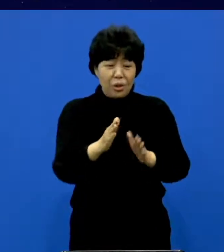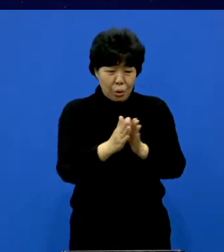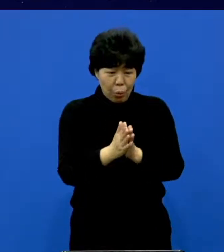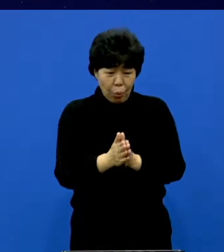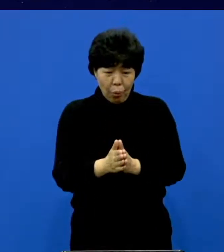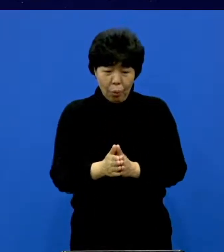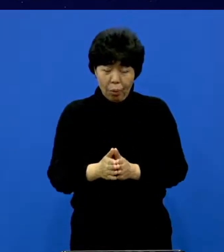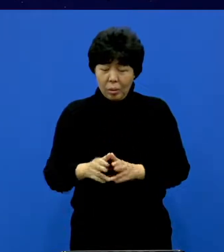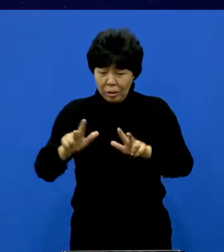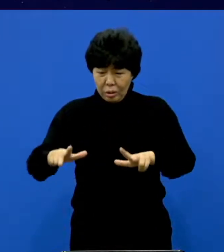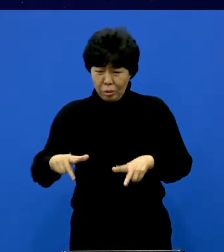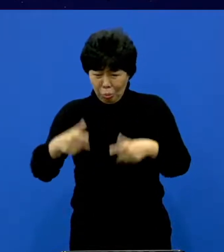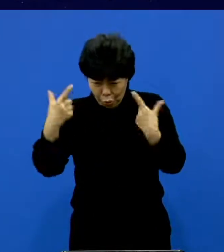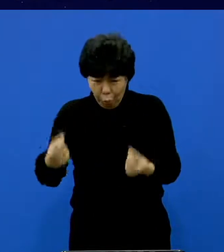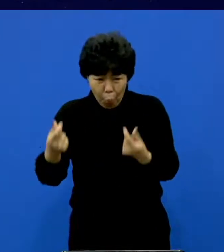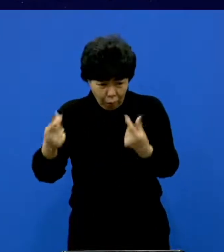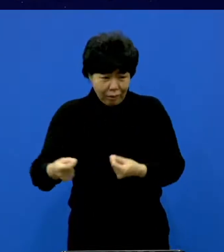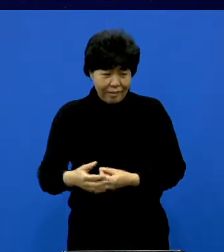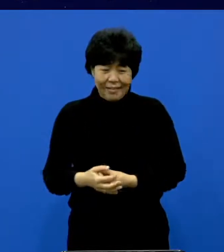똑같네.